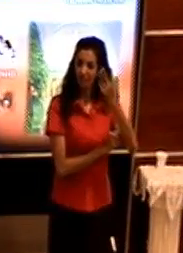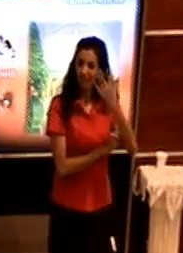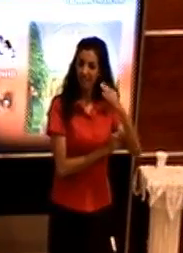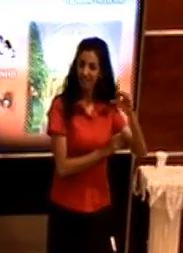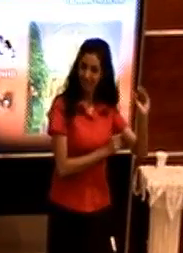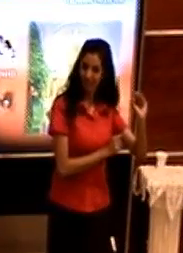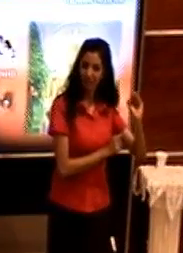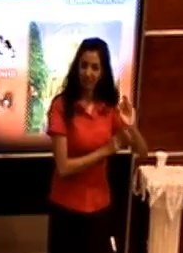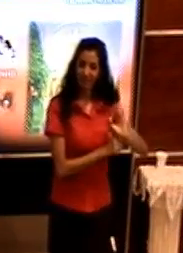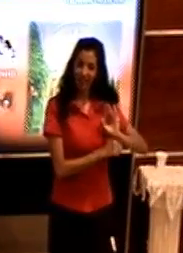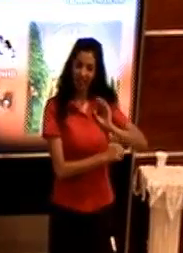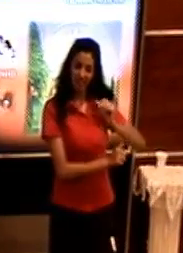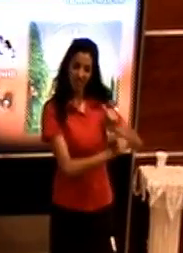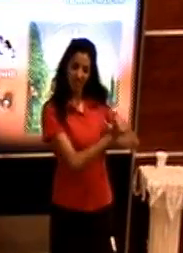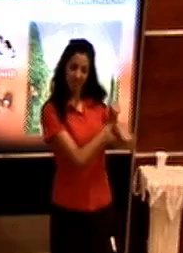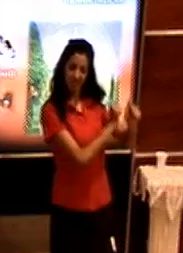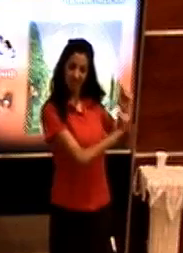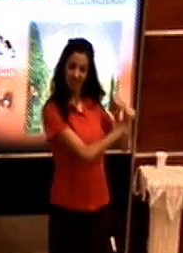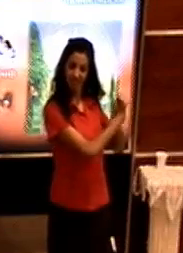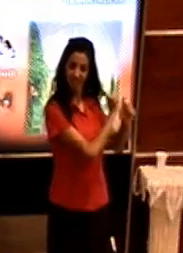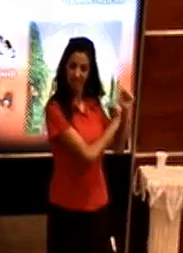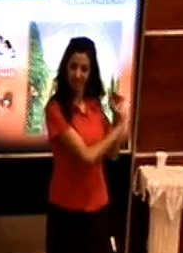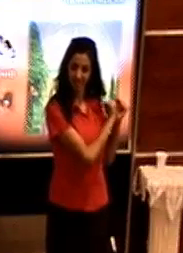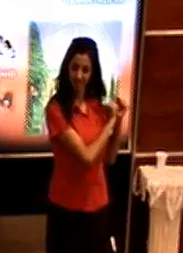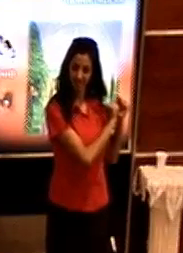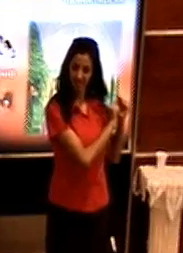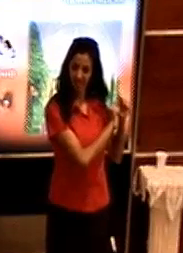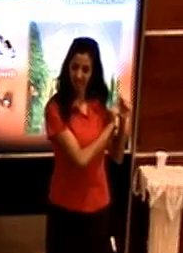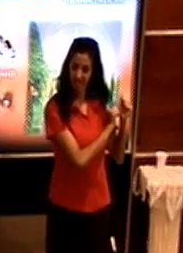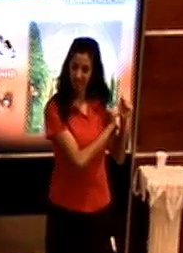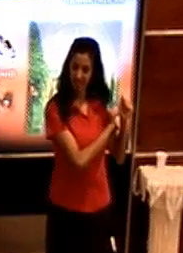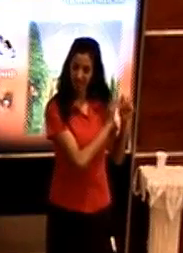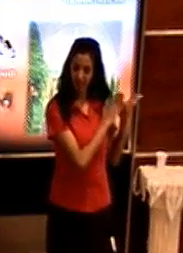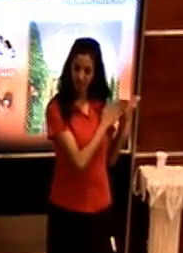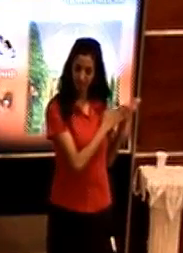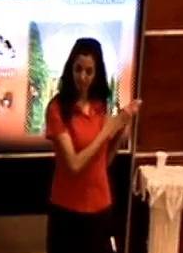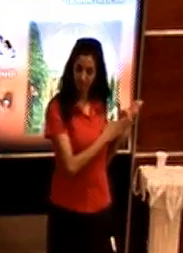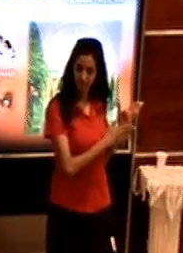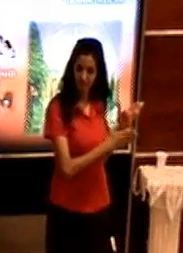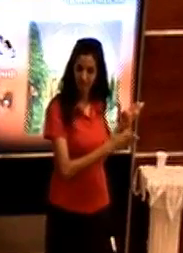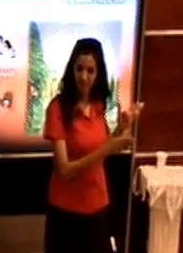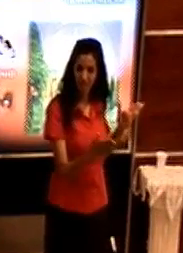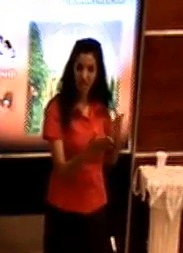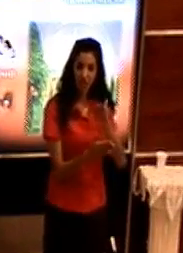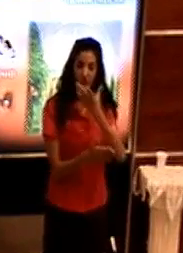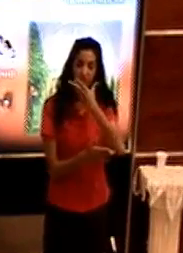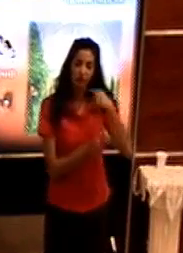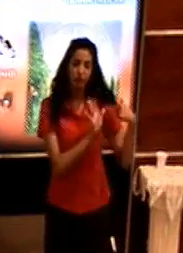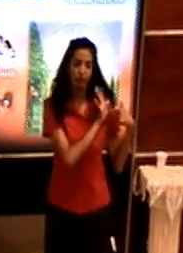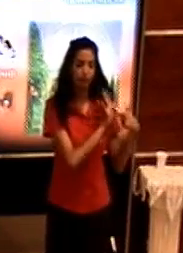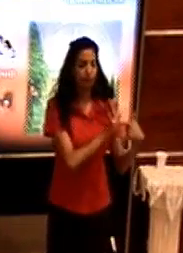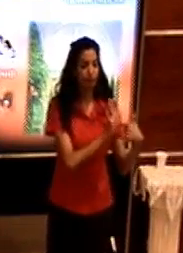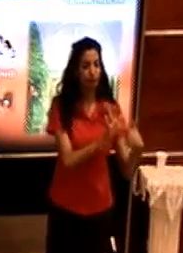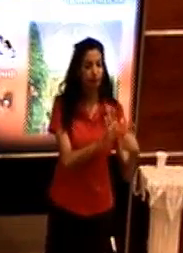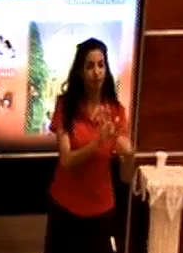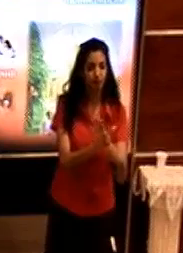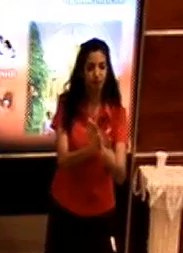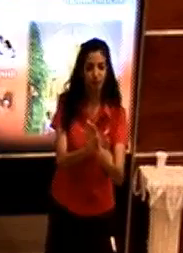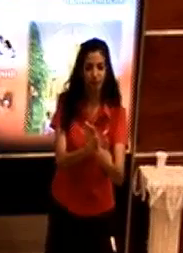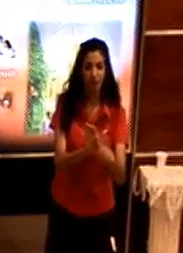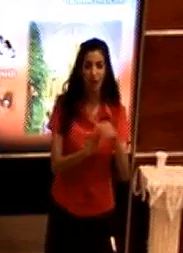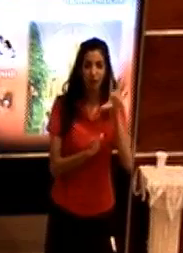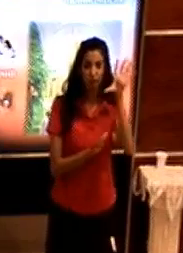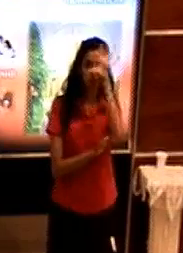antes de nuestros días. Dios llama la atención ya en forma enfática de los reinos mundiales,